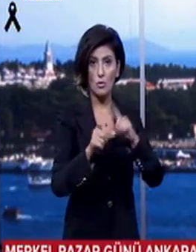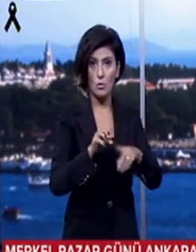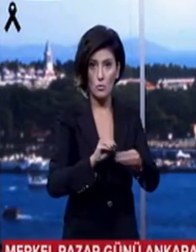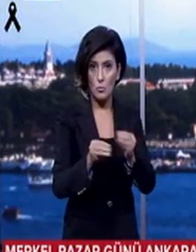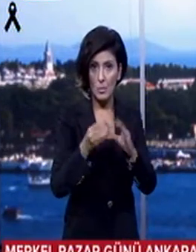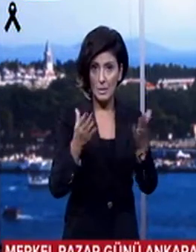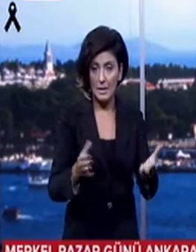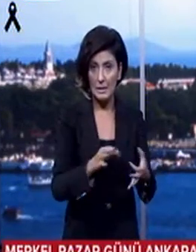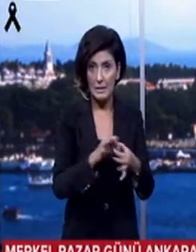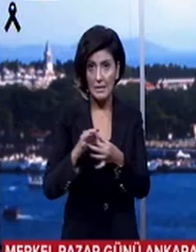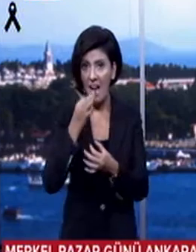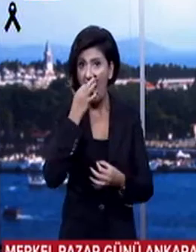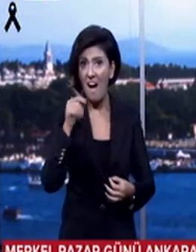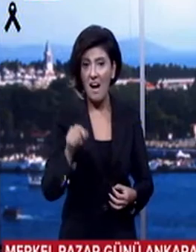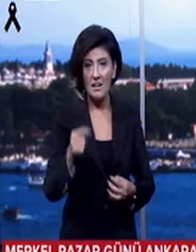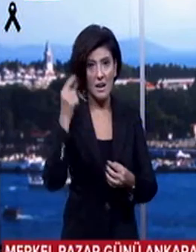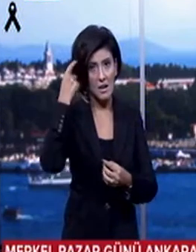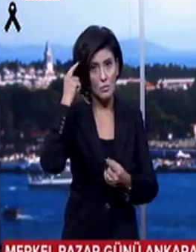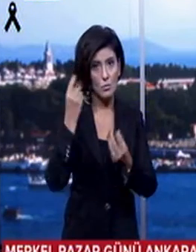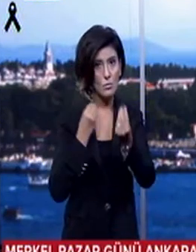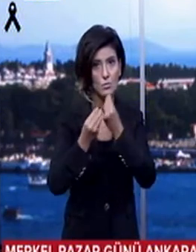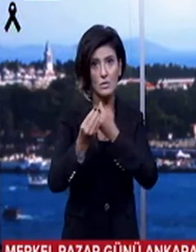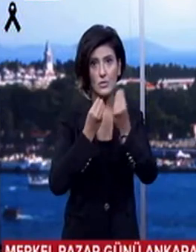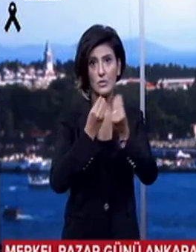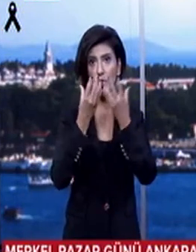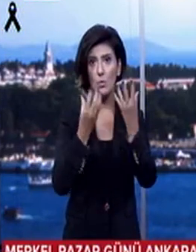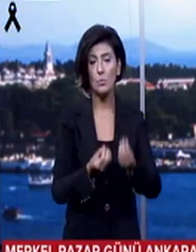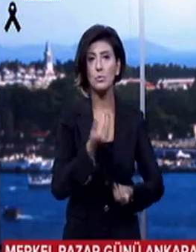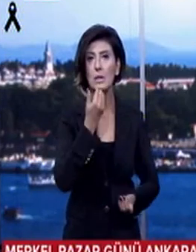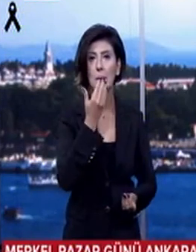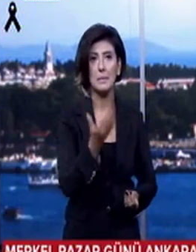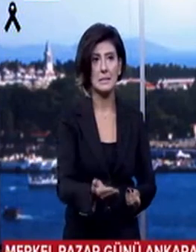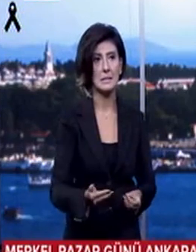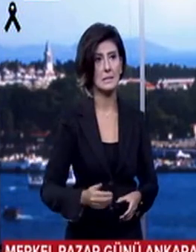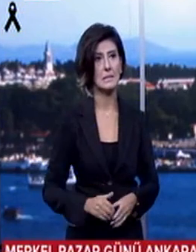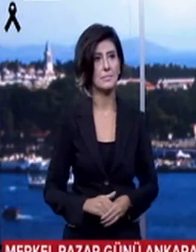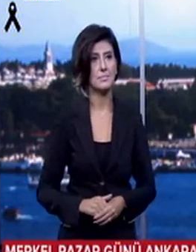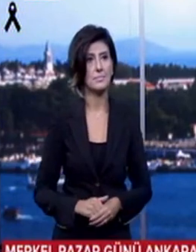göç sorunuyla ilgili Ankara'yla görüş alışverişinde bulunacağı bildirildi.